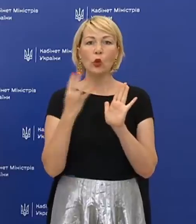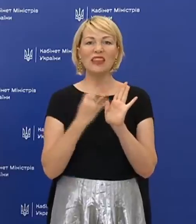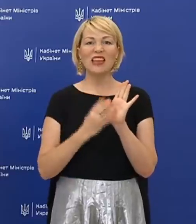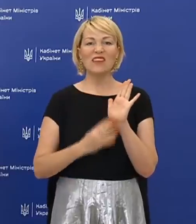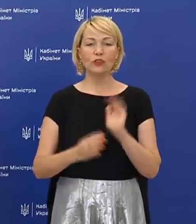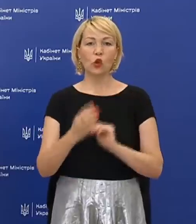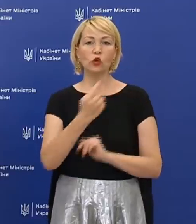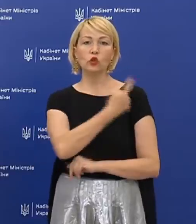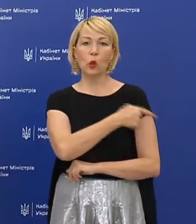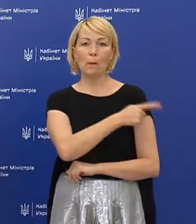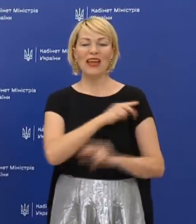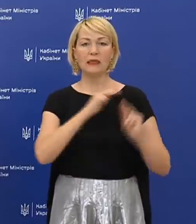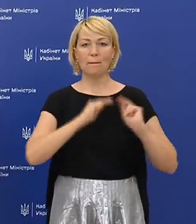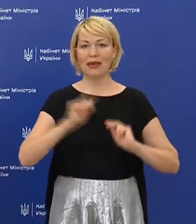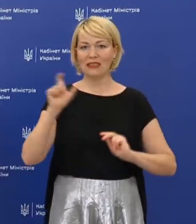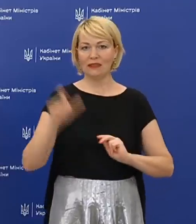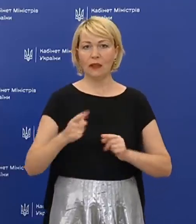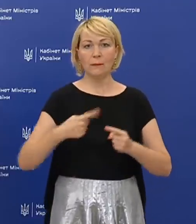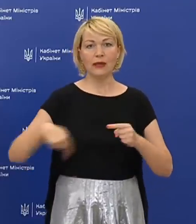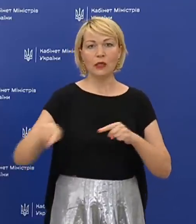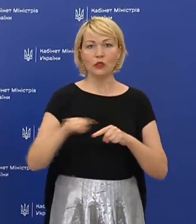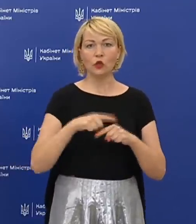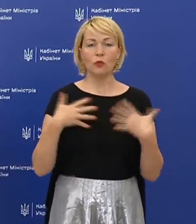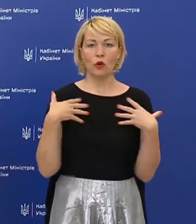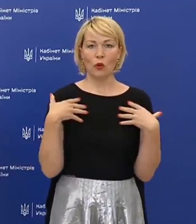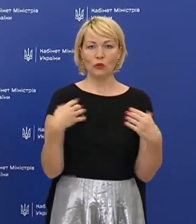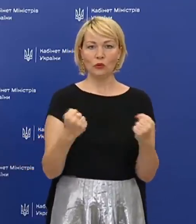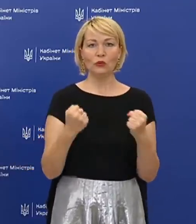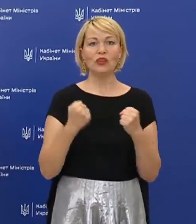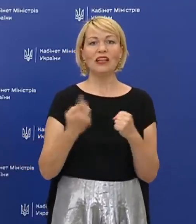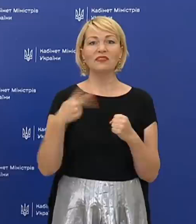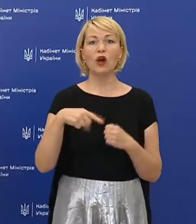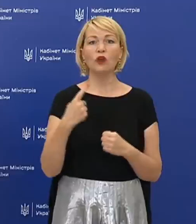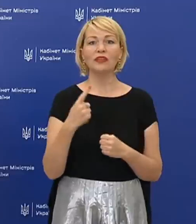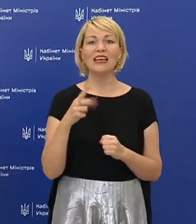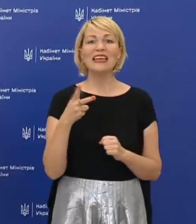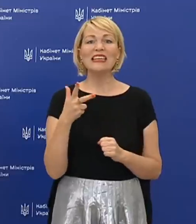6990 медпрацівників. При цьому загалом одужало